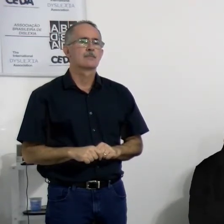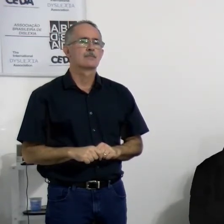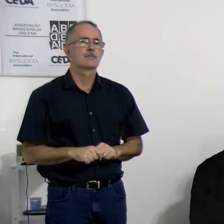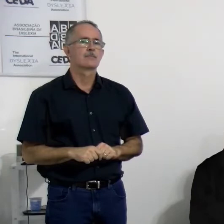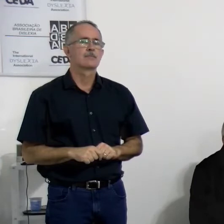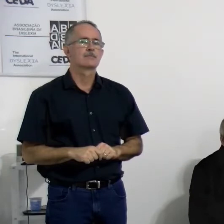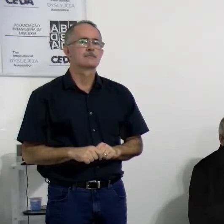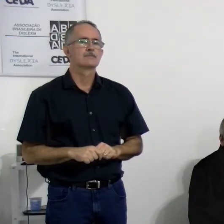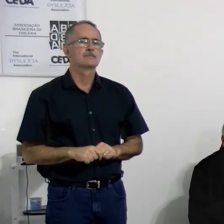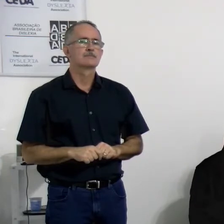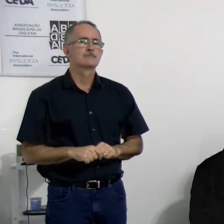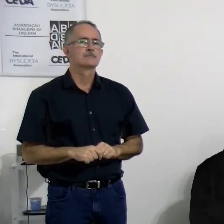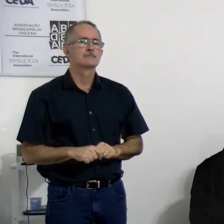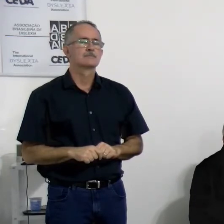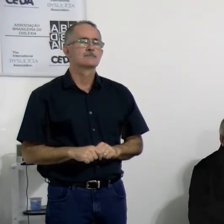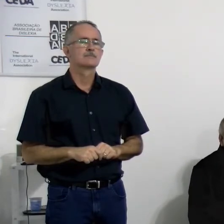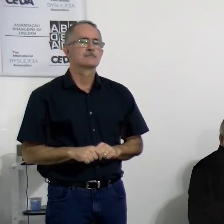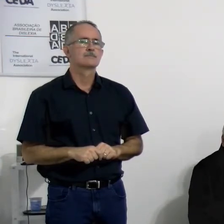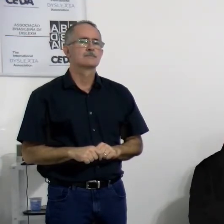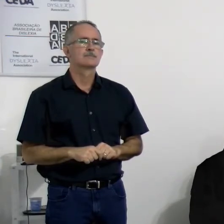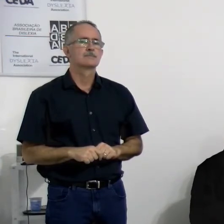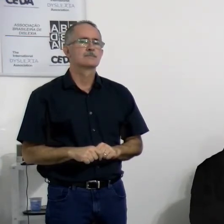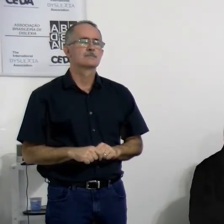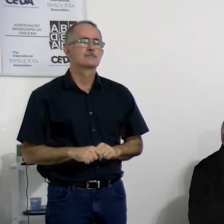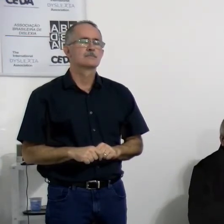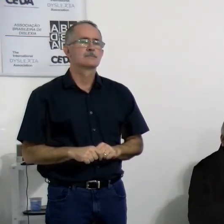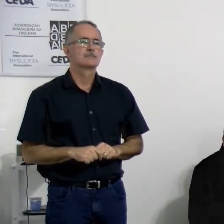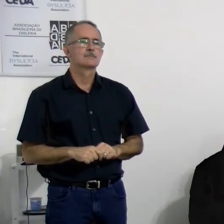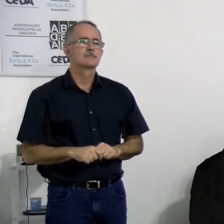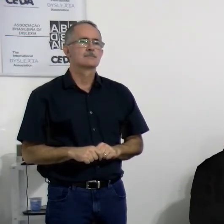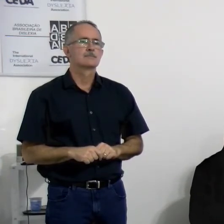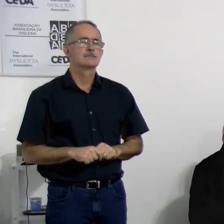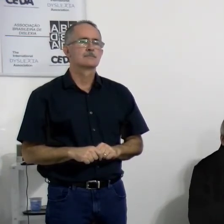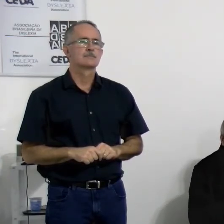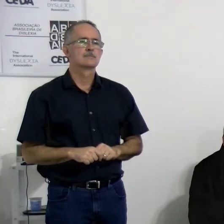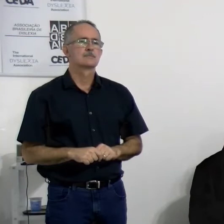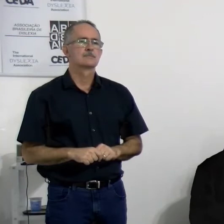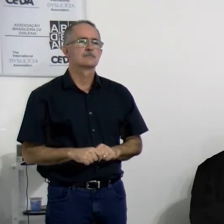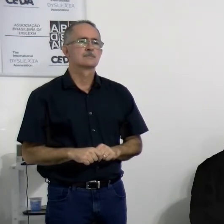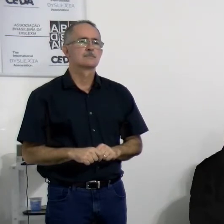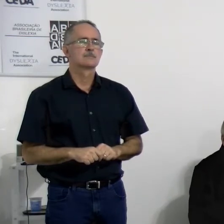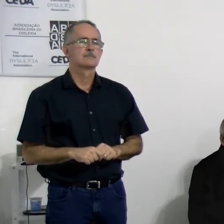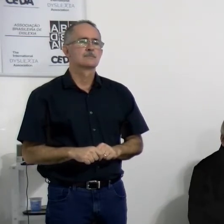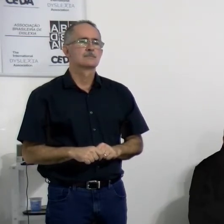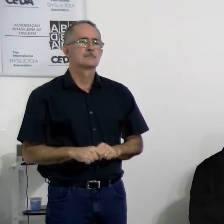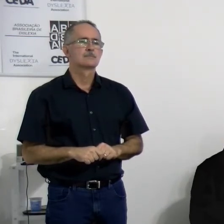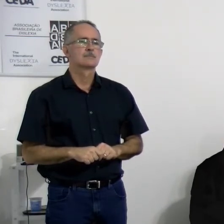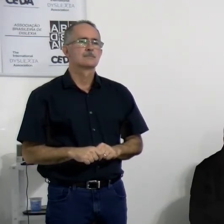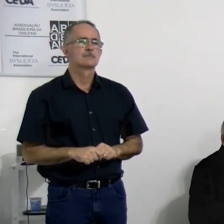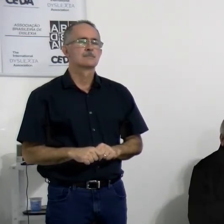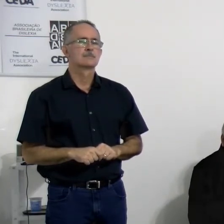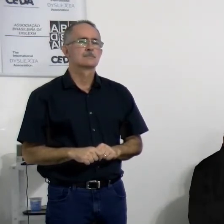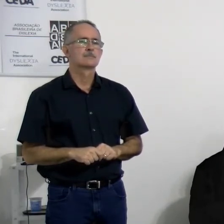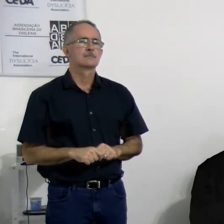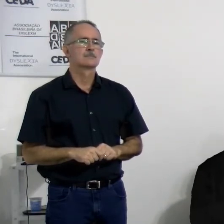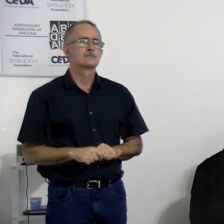phonological predictors of later literacy skills. This has been needed for 20 years here,